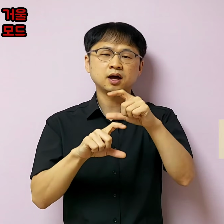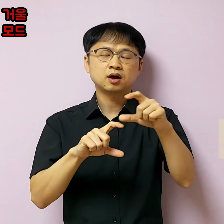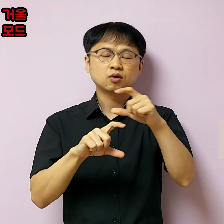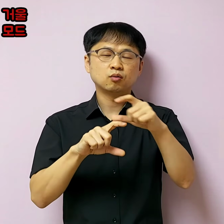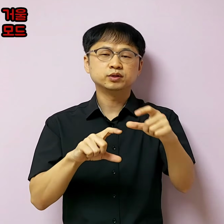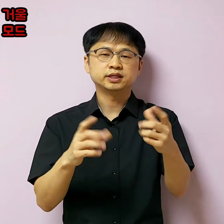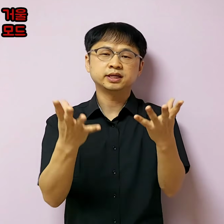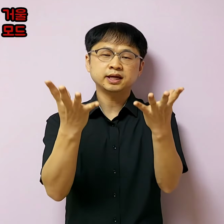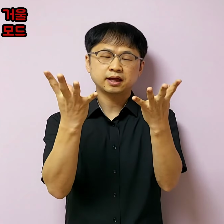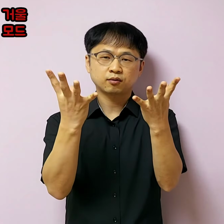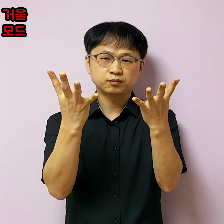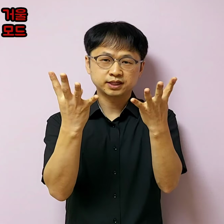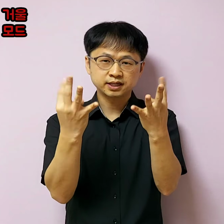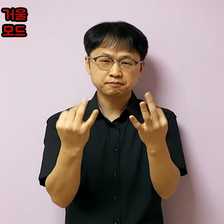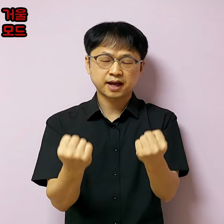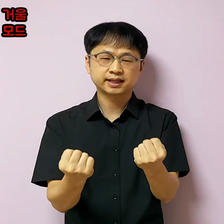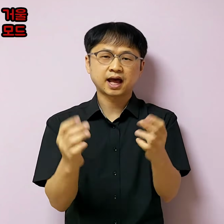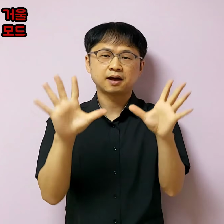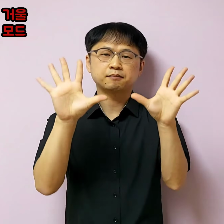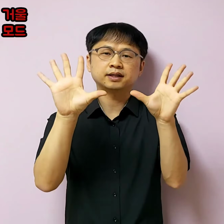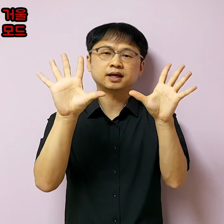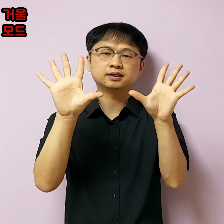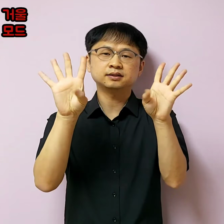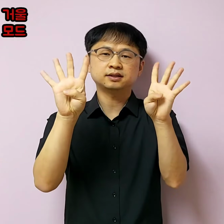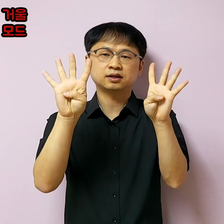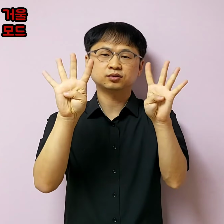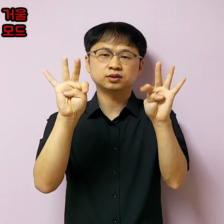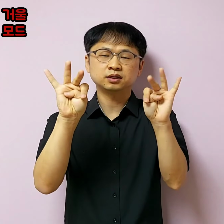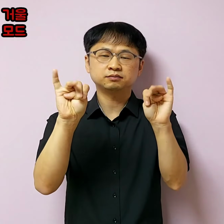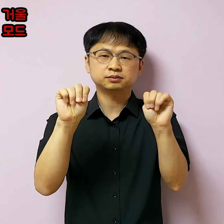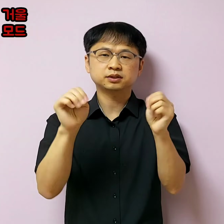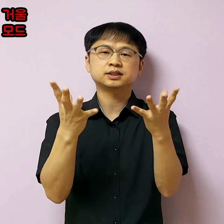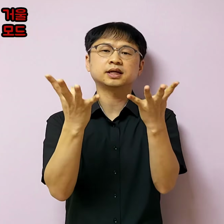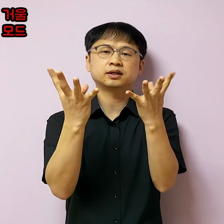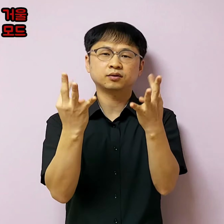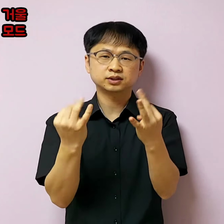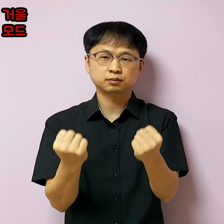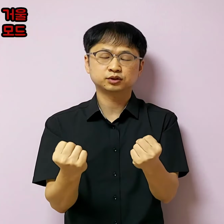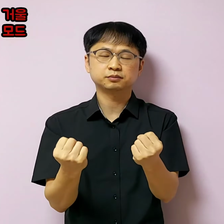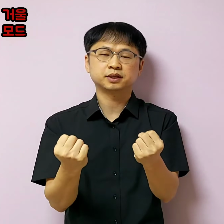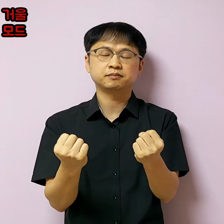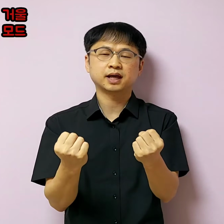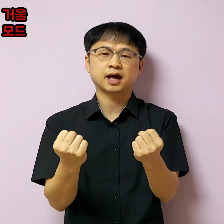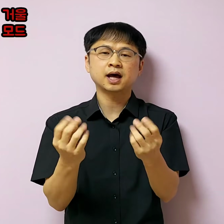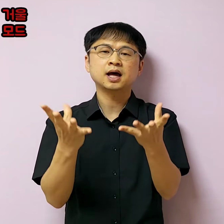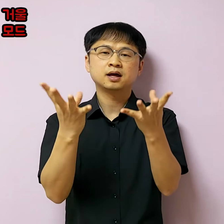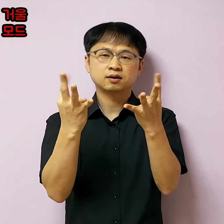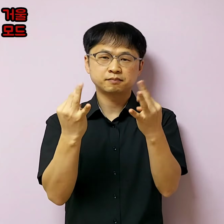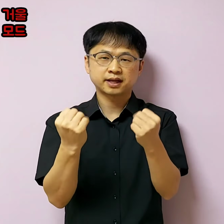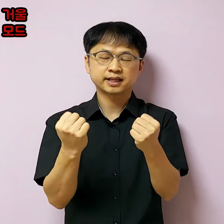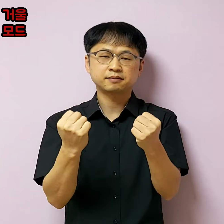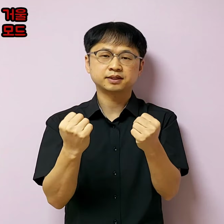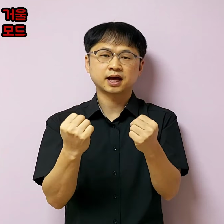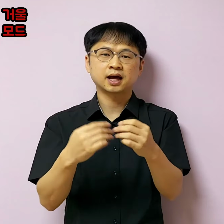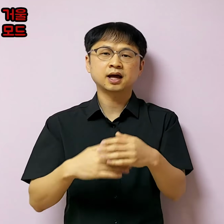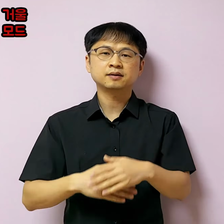고민입니다. 고민이 많다. 많다는 양손을 엄지부터 차례대로 접어주시면 됩니다. 많다입니다.